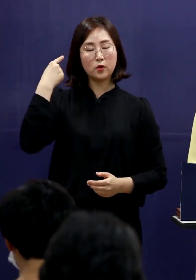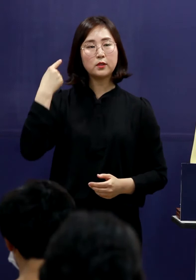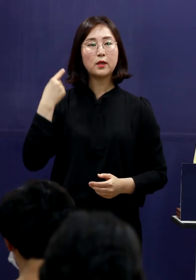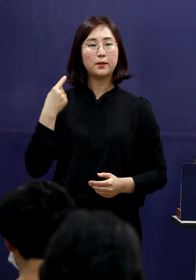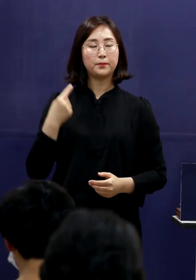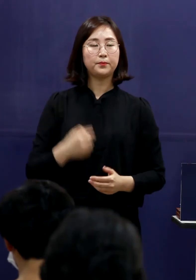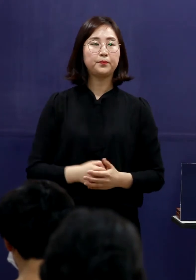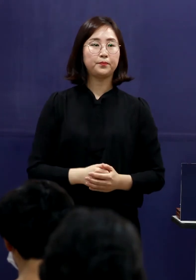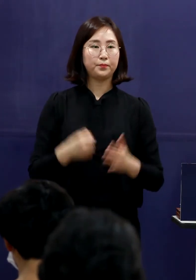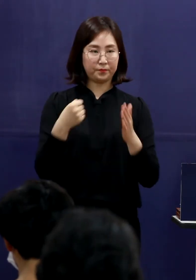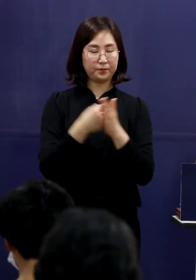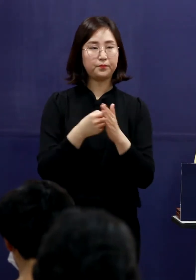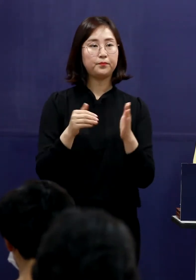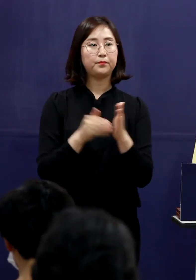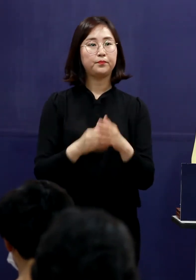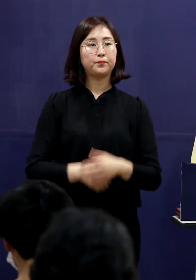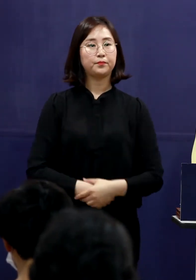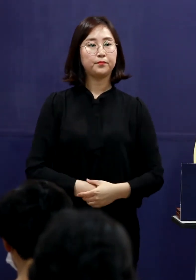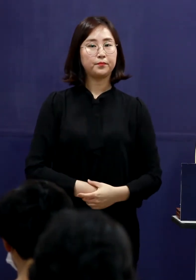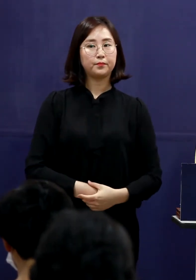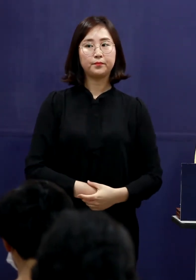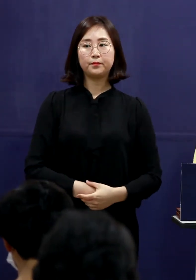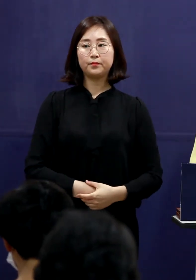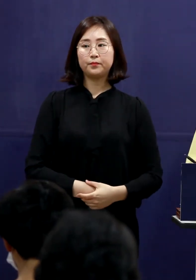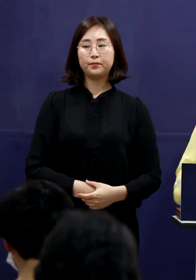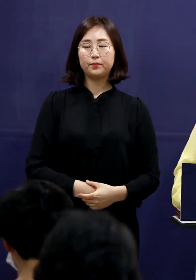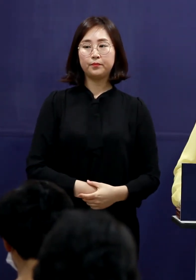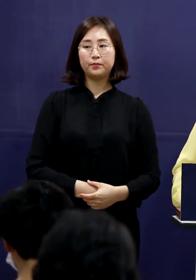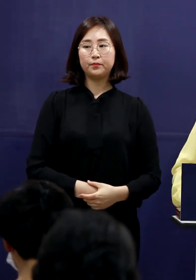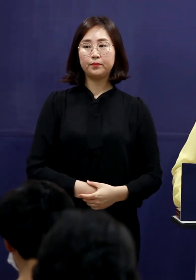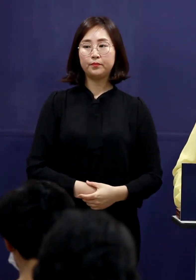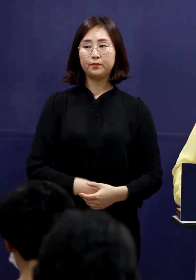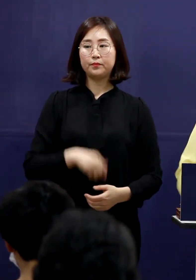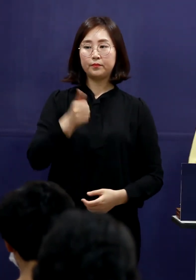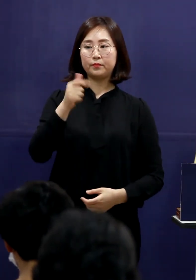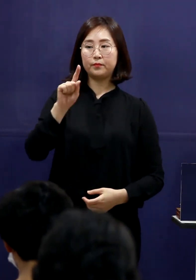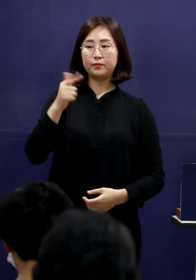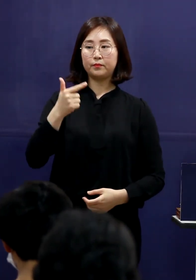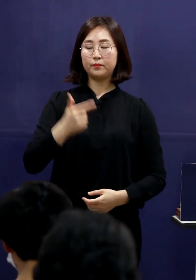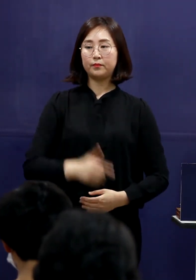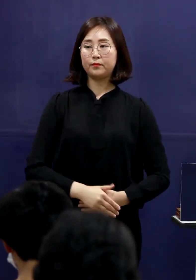의견이 모아졌다는 말씀을 드리겠습니다. 예, 한재희 기자님.